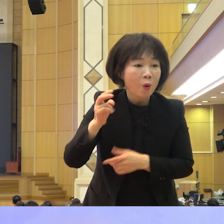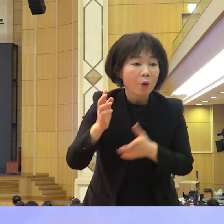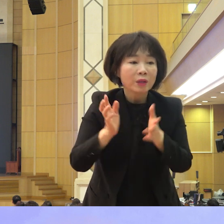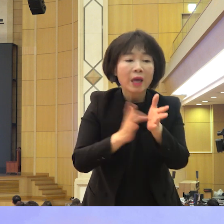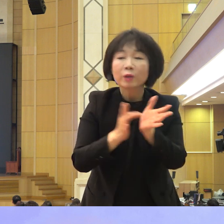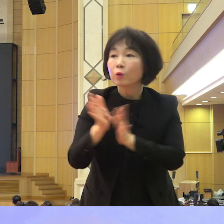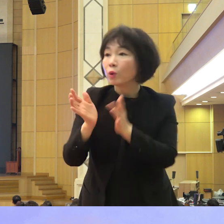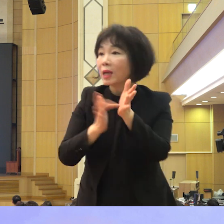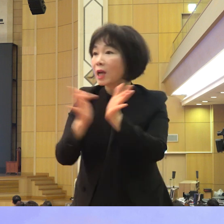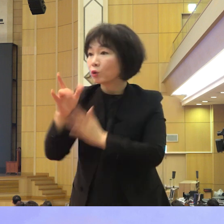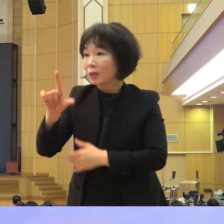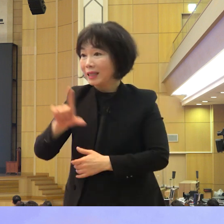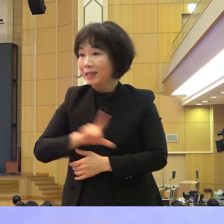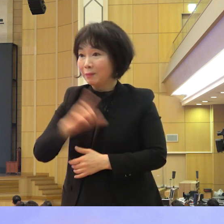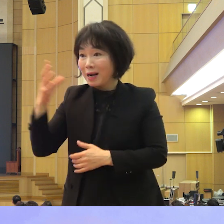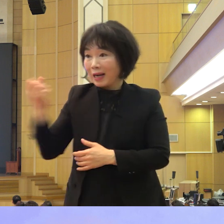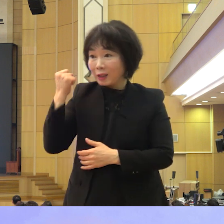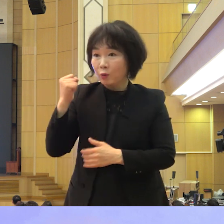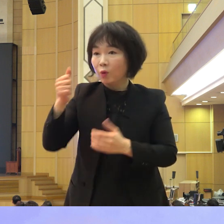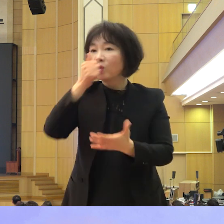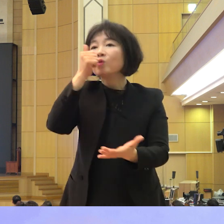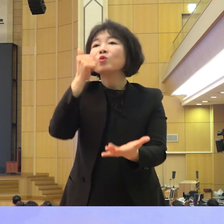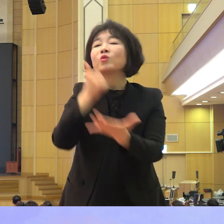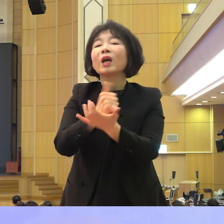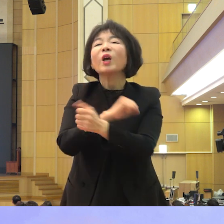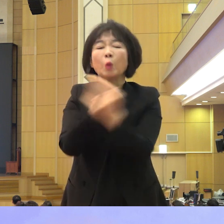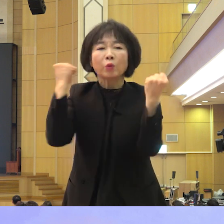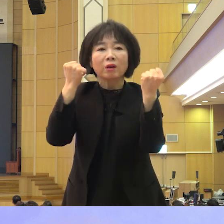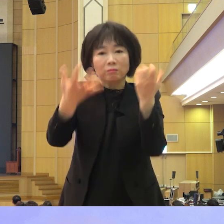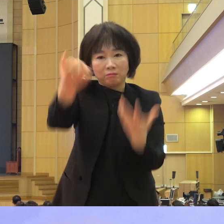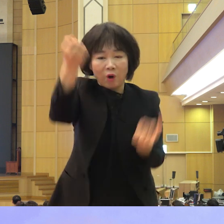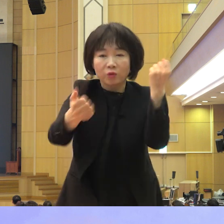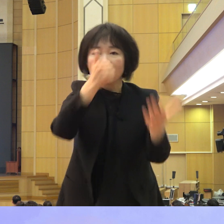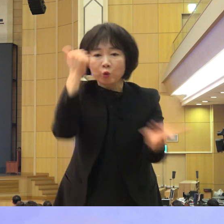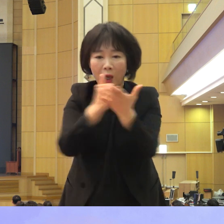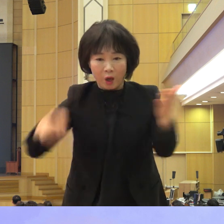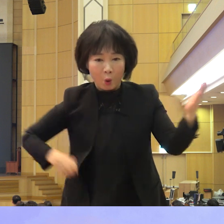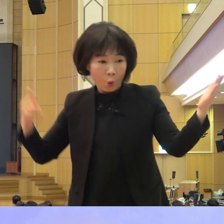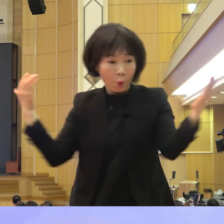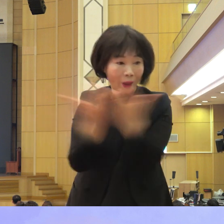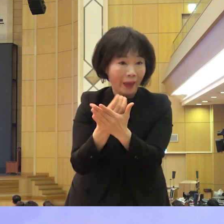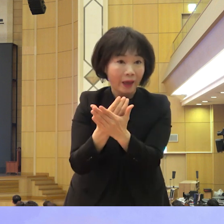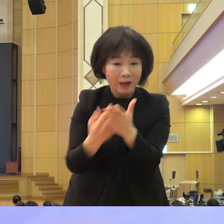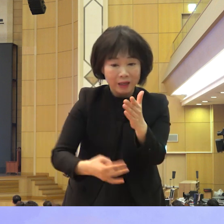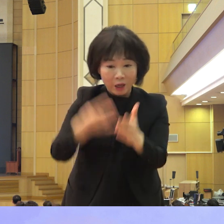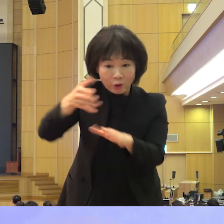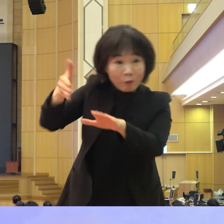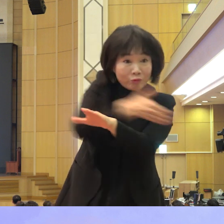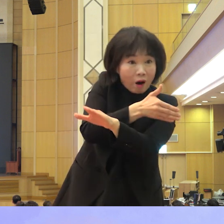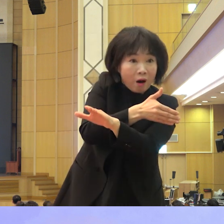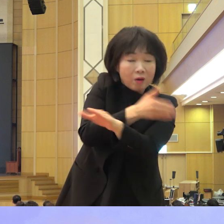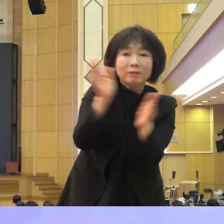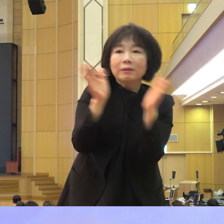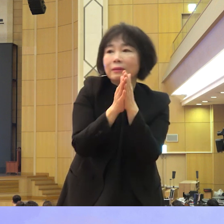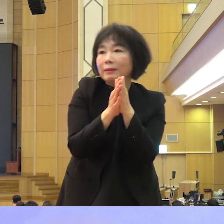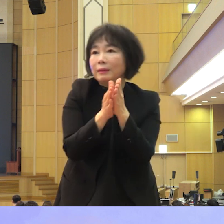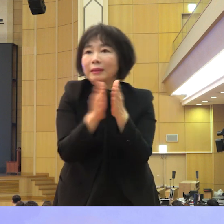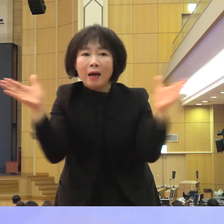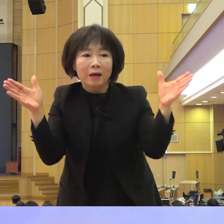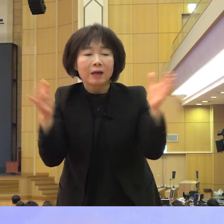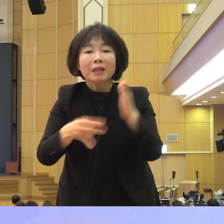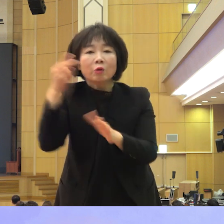이름으로, 예수님의 이름으로 죄사함을 얻게 하는 회개가 예루살렘으로부터